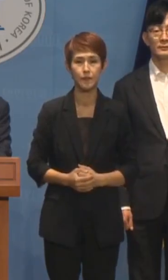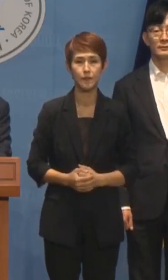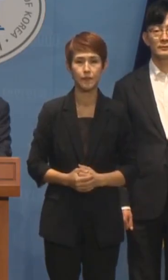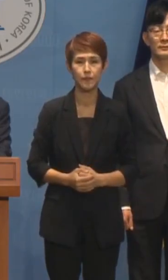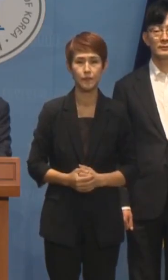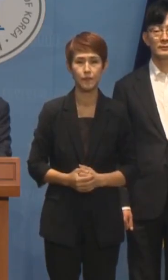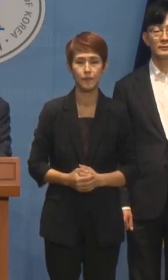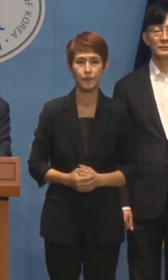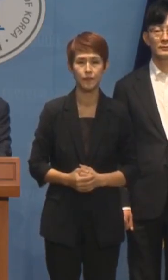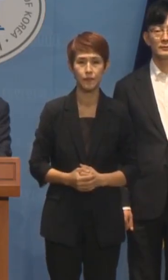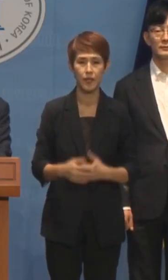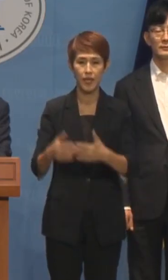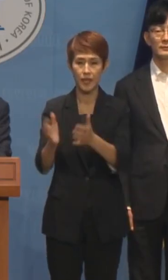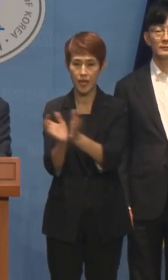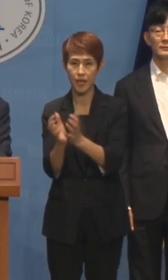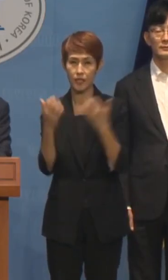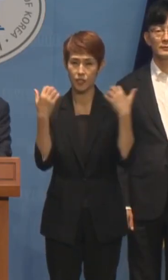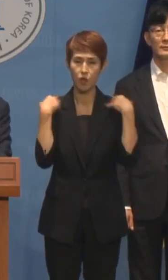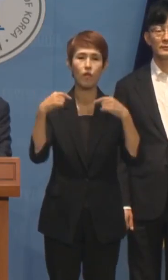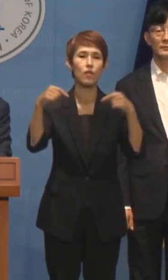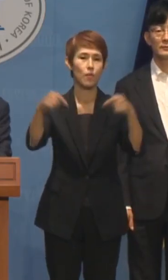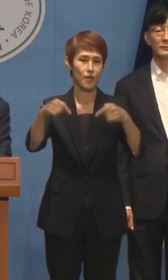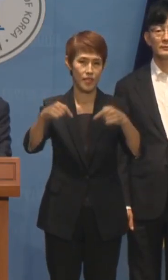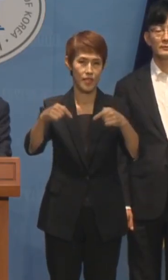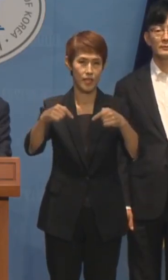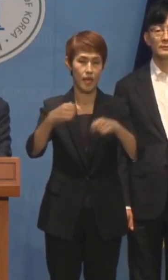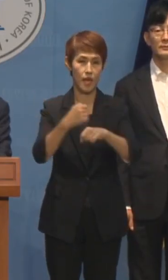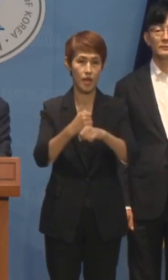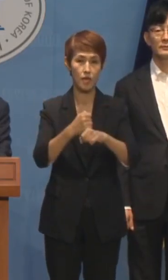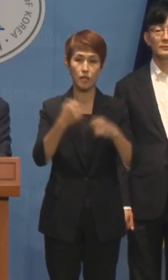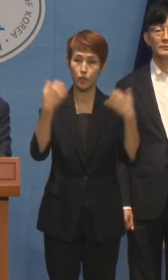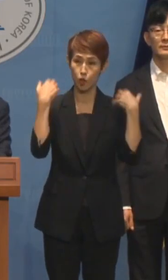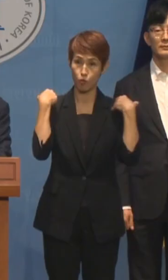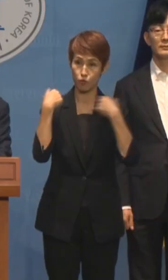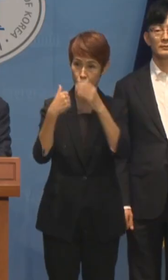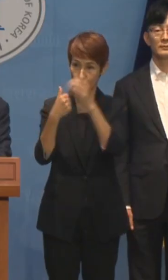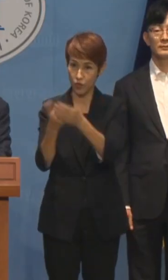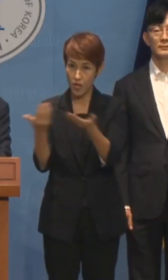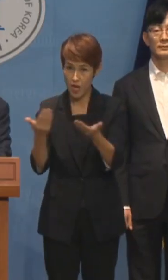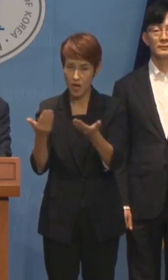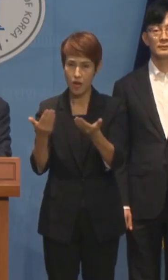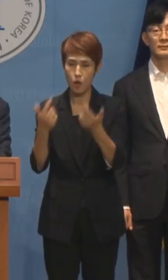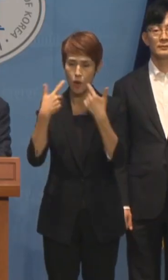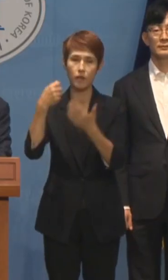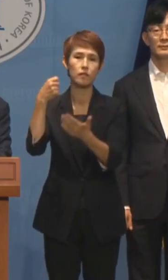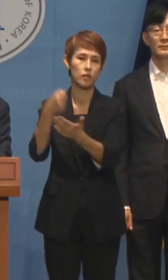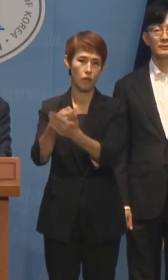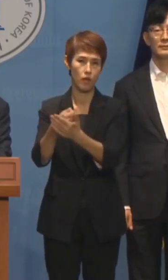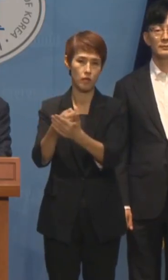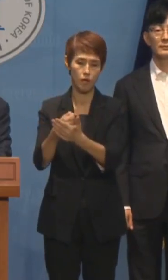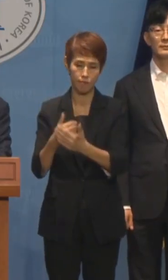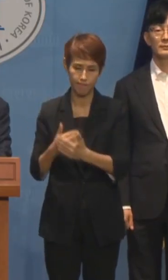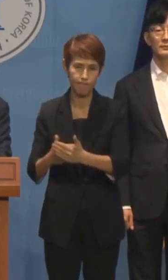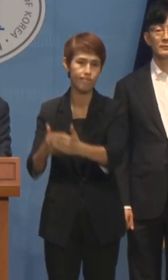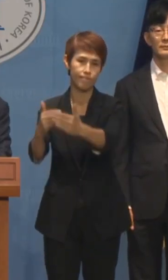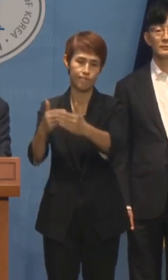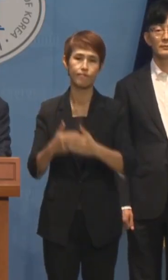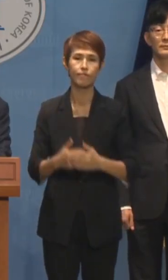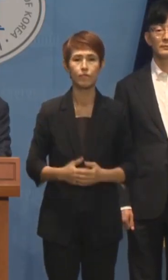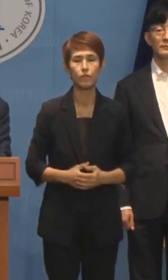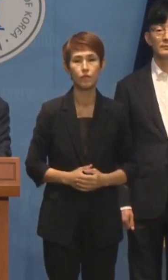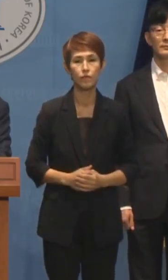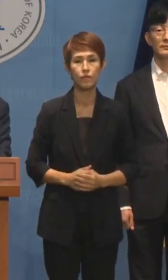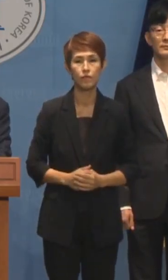또한 당정 협의를 통해 정부가 해야 할 일들을 조속히 확정해서 시행하도록